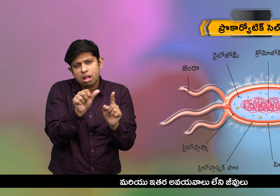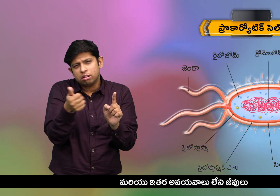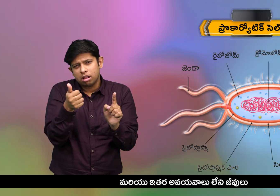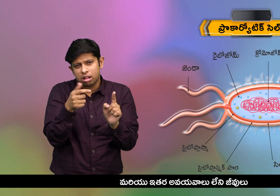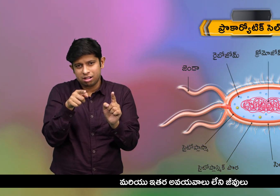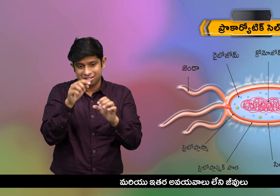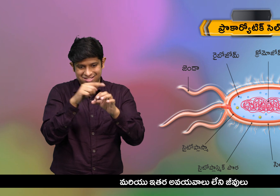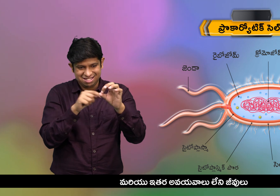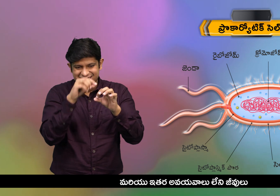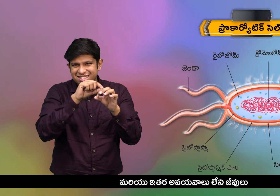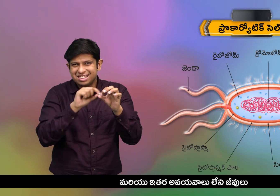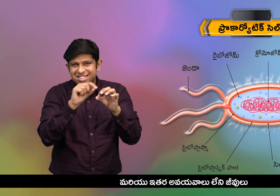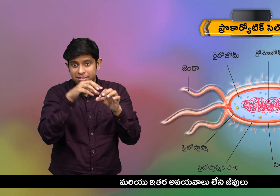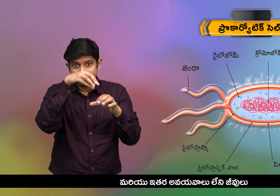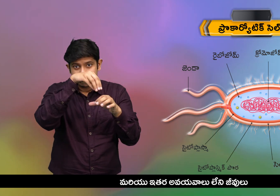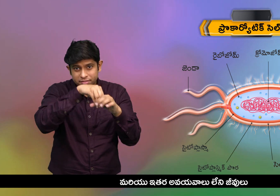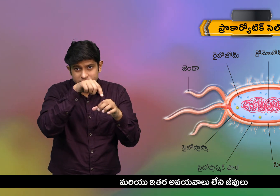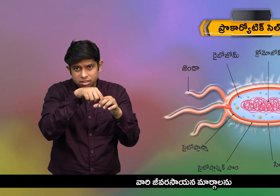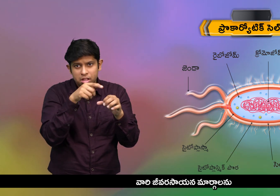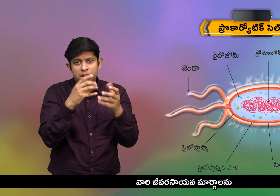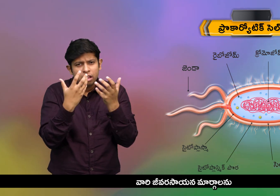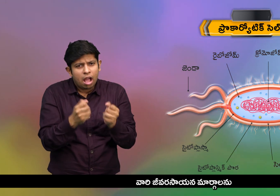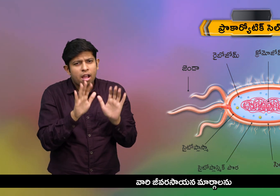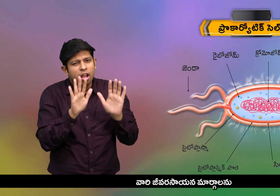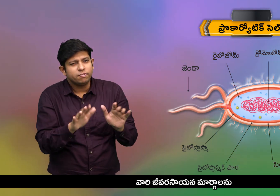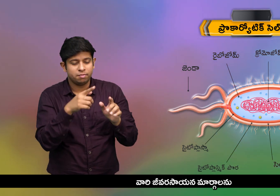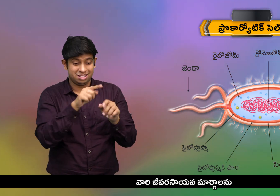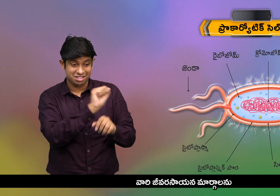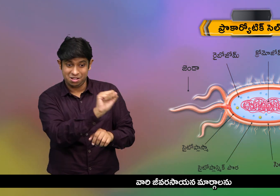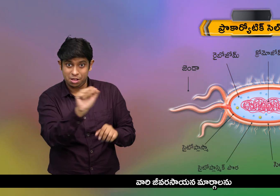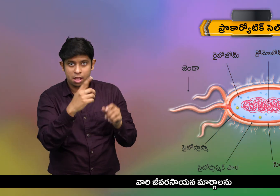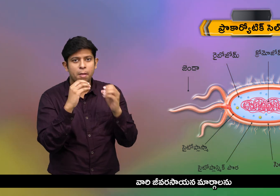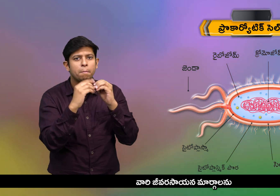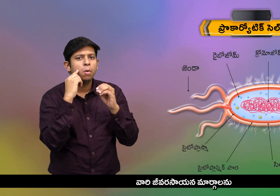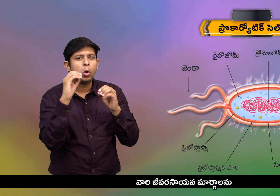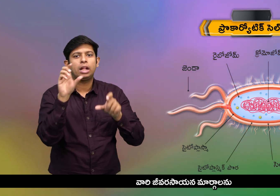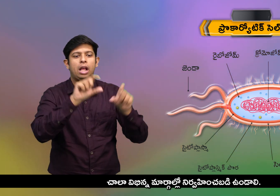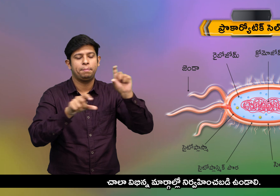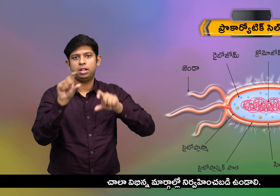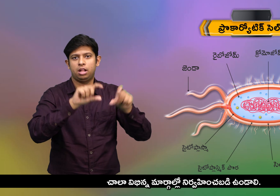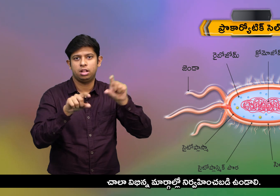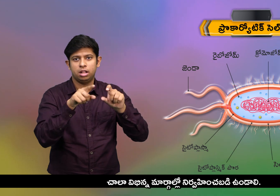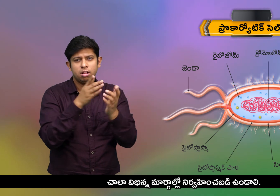మరియు ఇతర అవయవాలు లేని జీవులు వాటి జీవరసాయన మార్గాలను చాలా విభిన్న